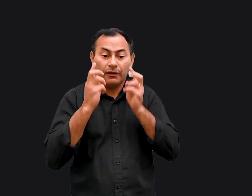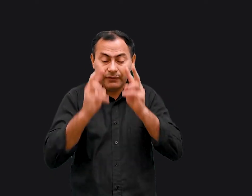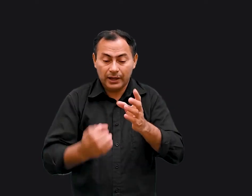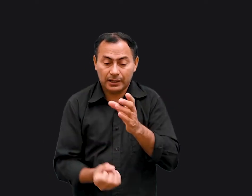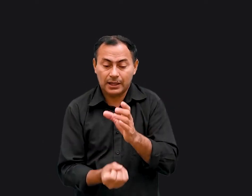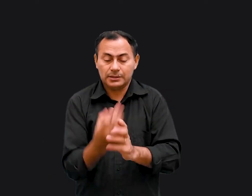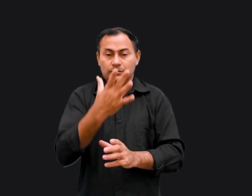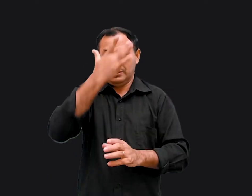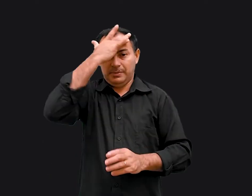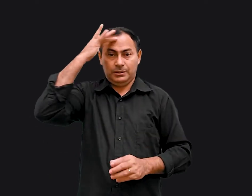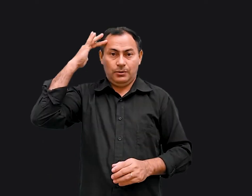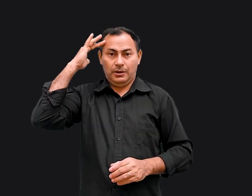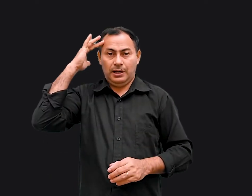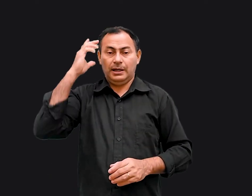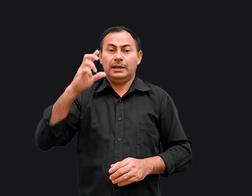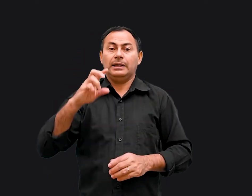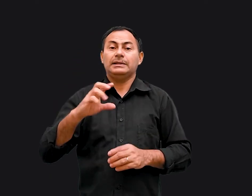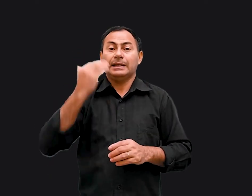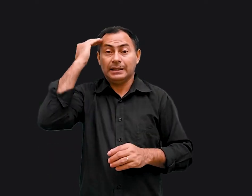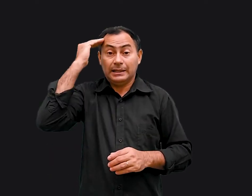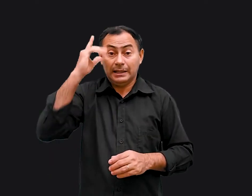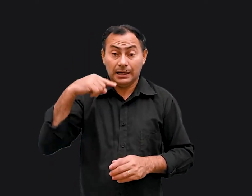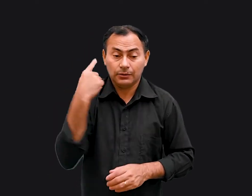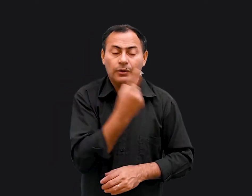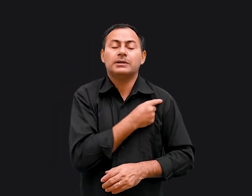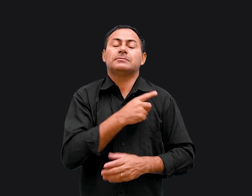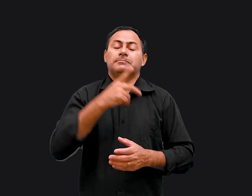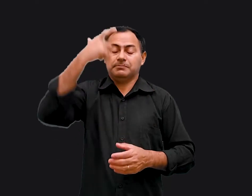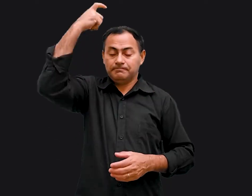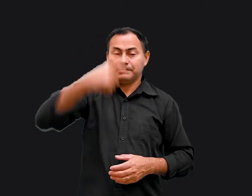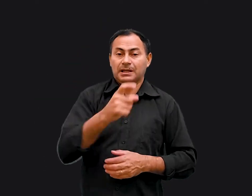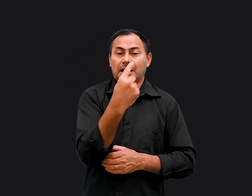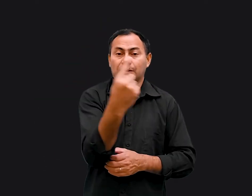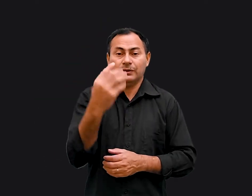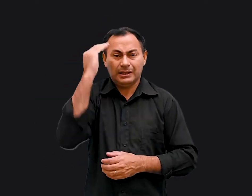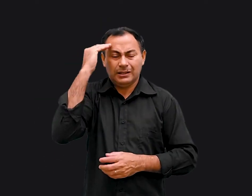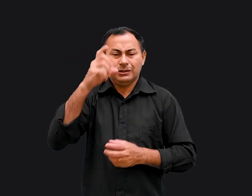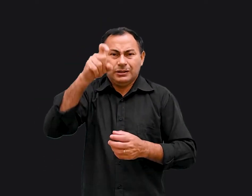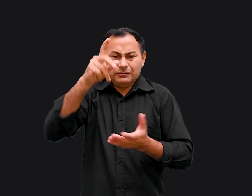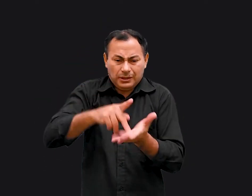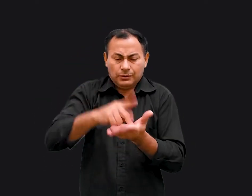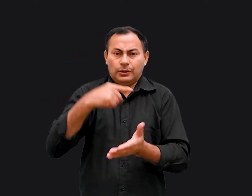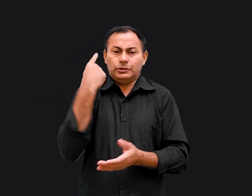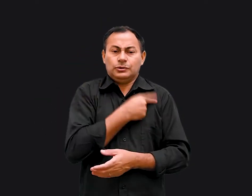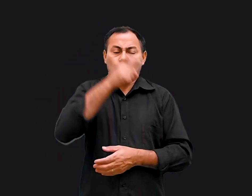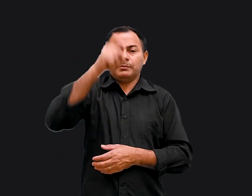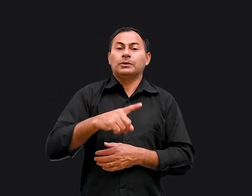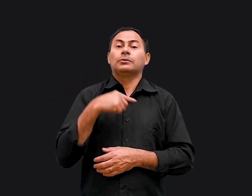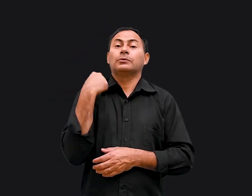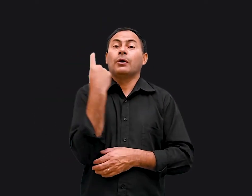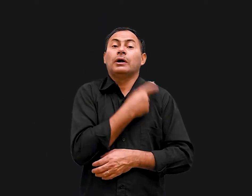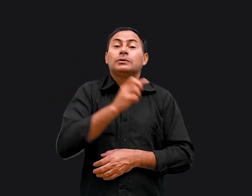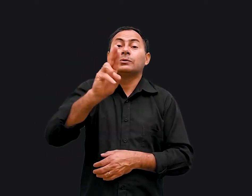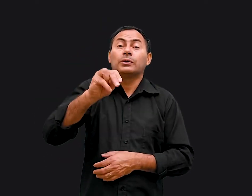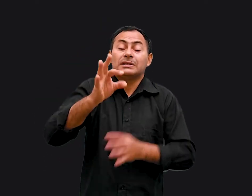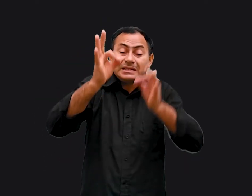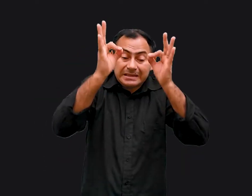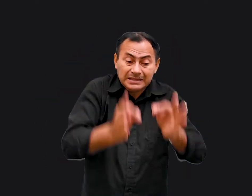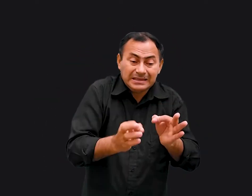e entender a nós mesmos como realmente somos. Nunca seremos adequados como pessoas, se não